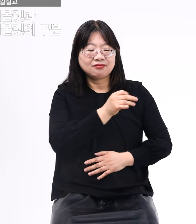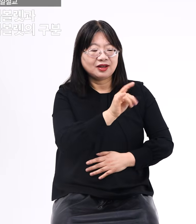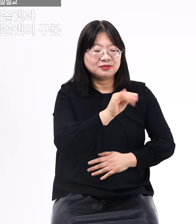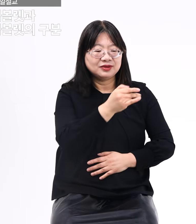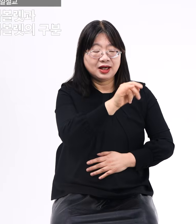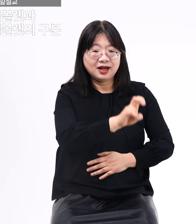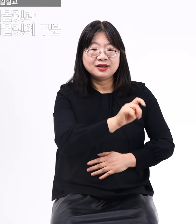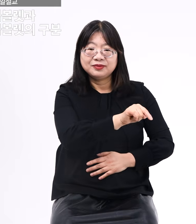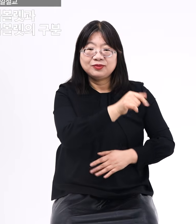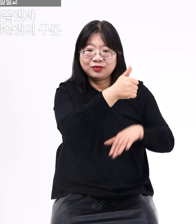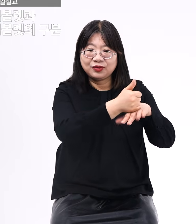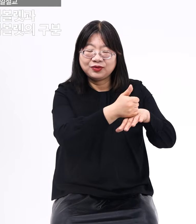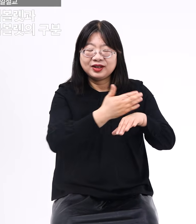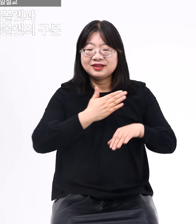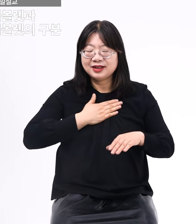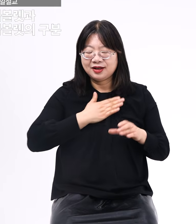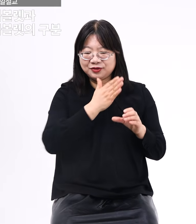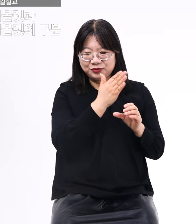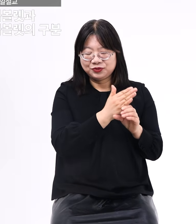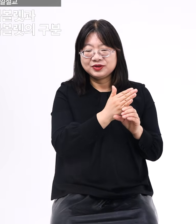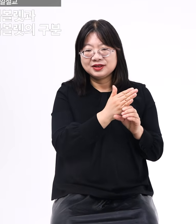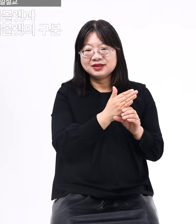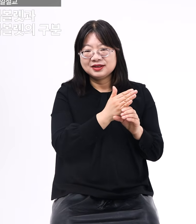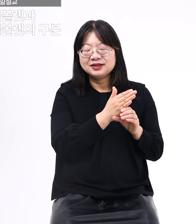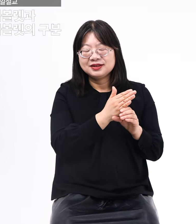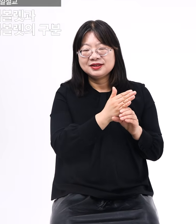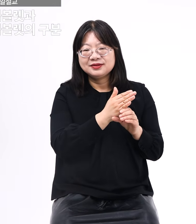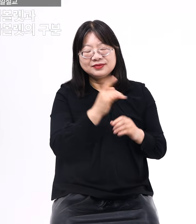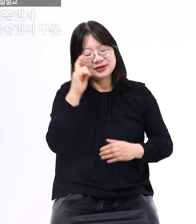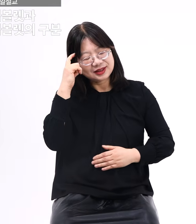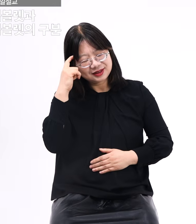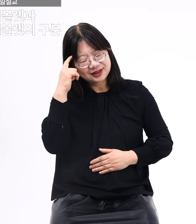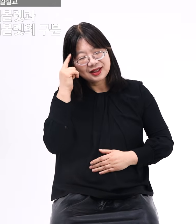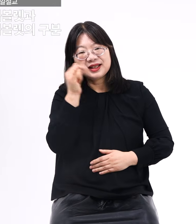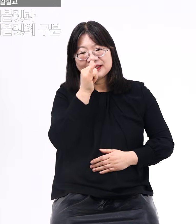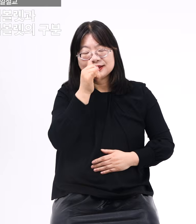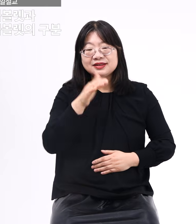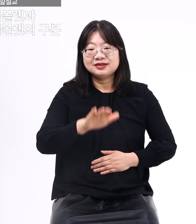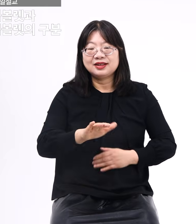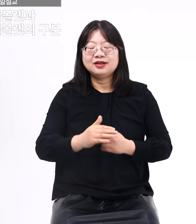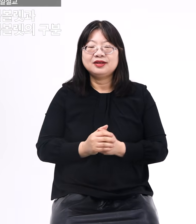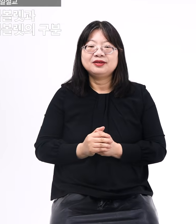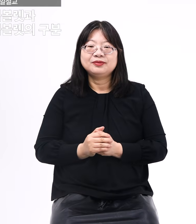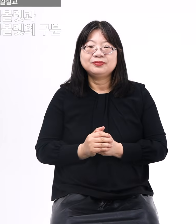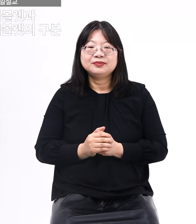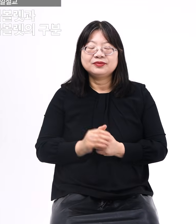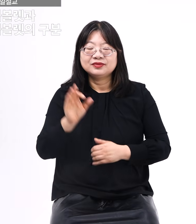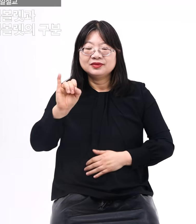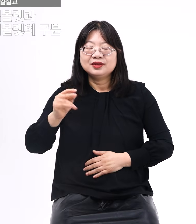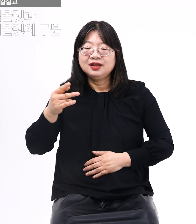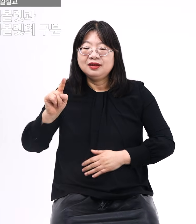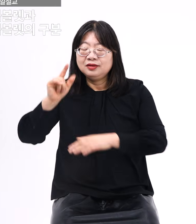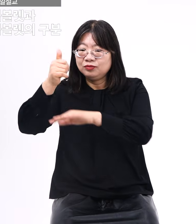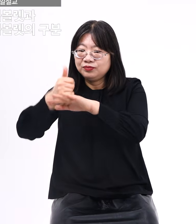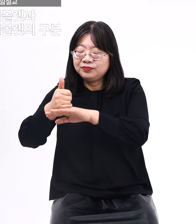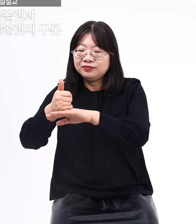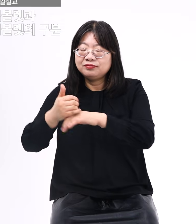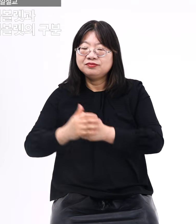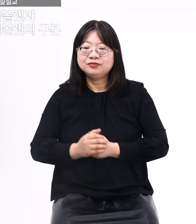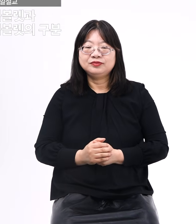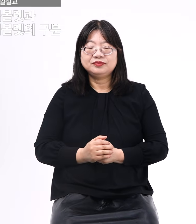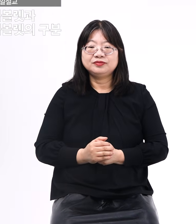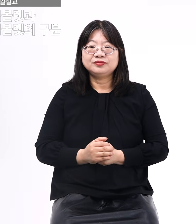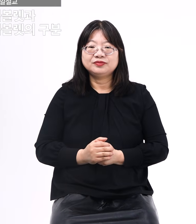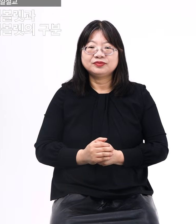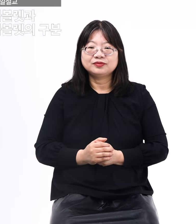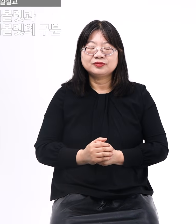에브라임도 결국은 자기 중심적인 센터 본능이 있었지만 입다도 결국은